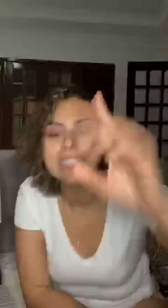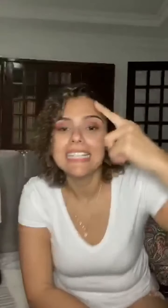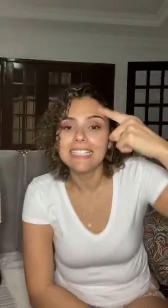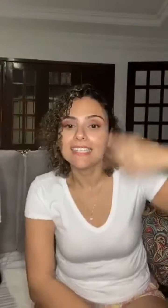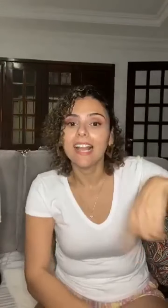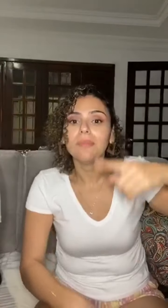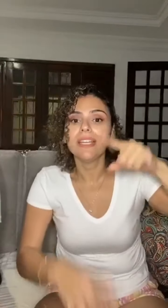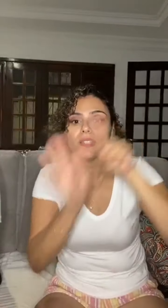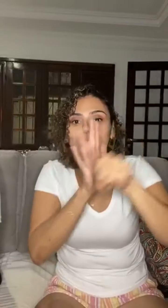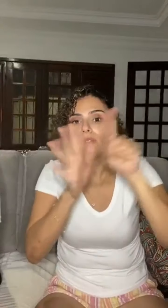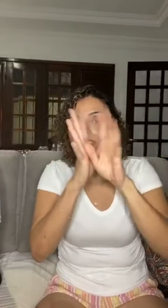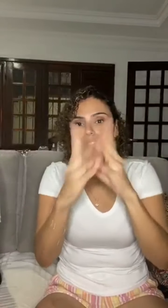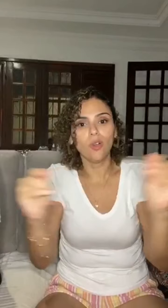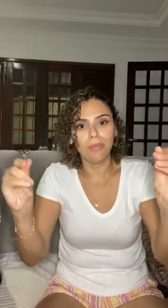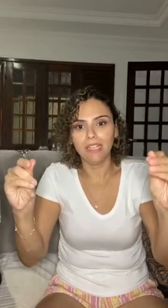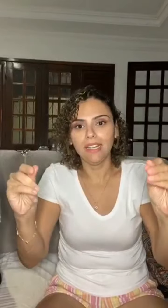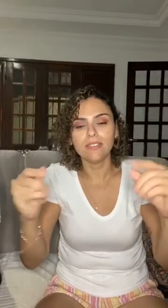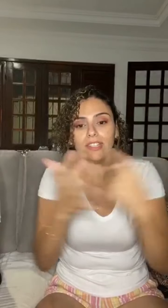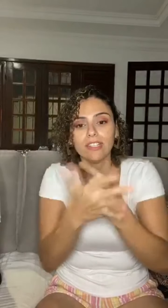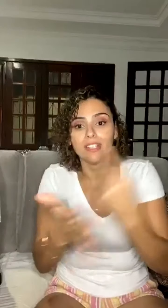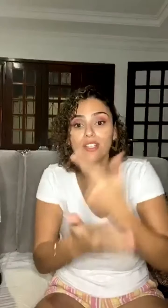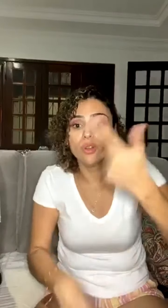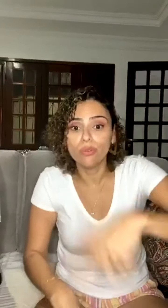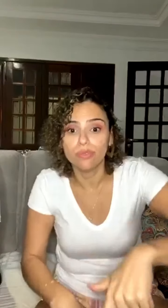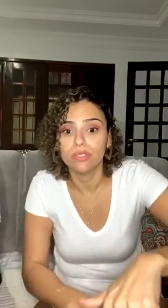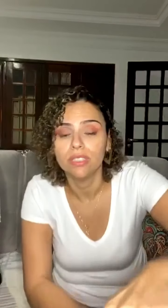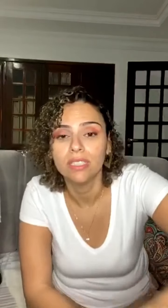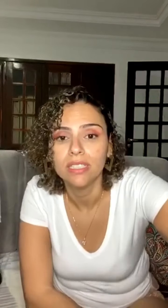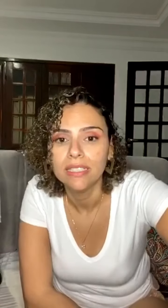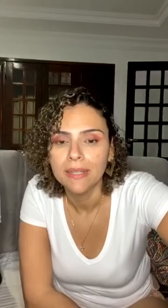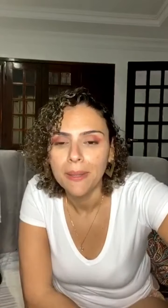Gente, vocês sabem que as perguntas sumem, né? Então tem que fazer de novo.